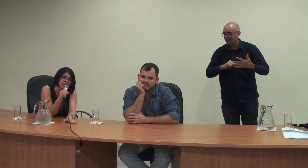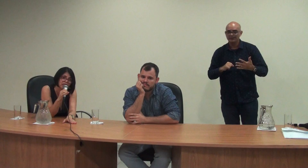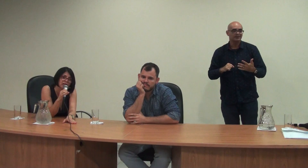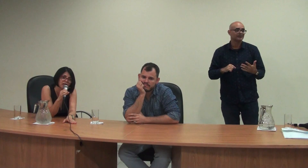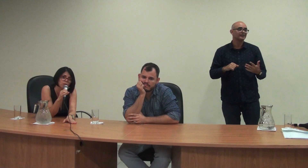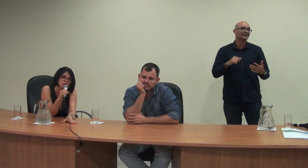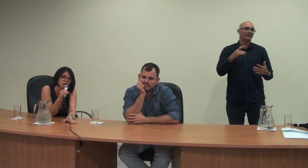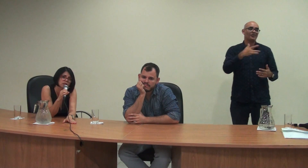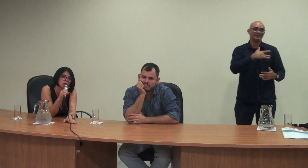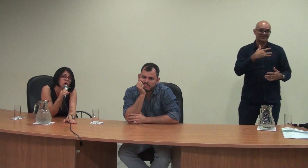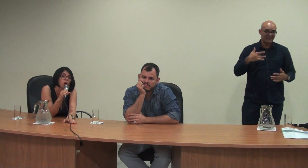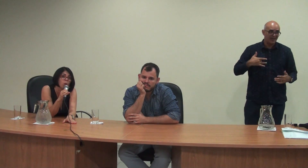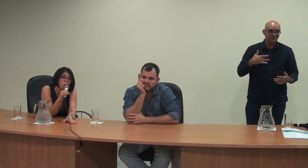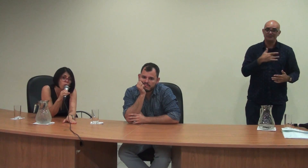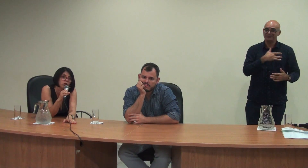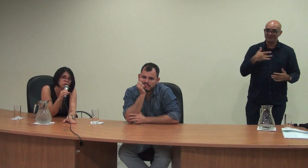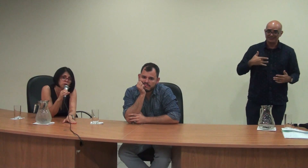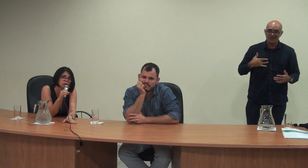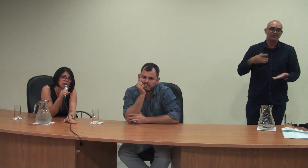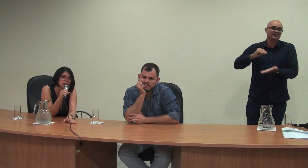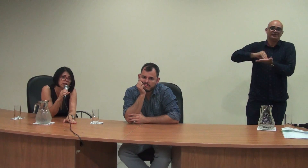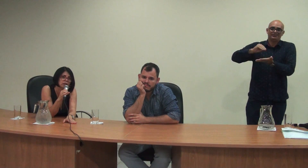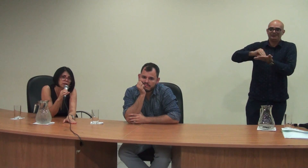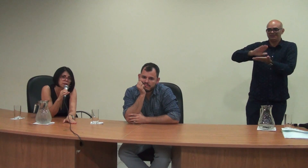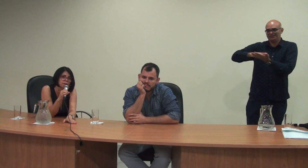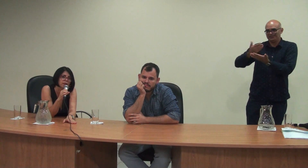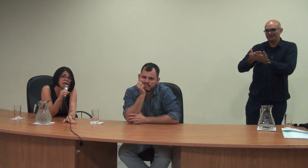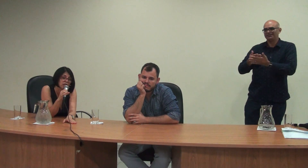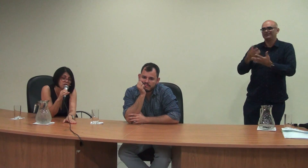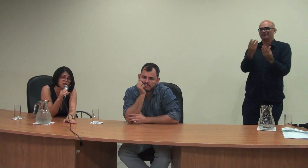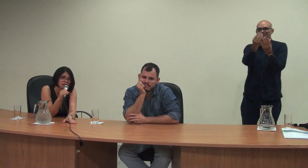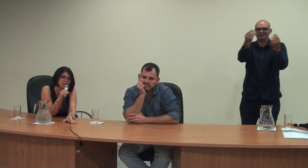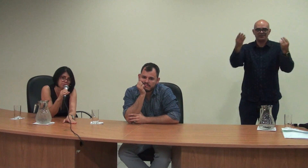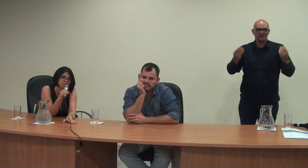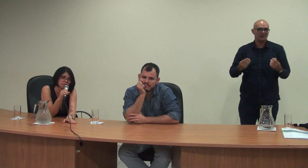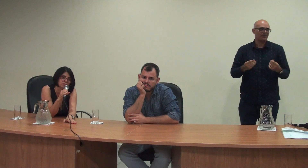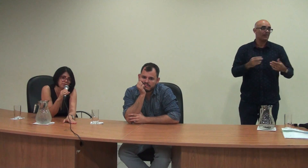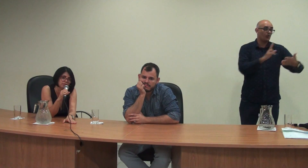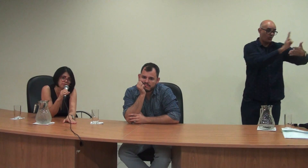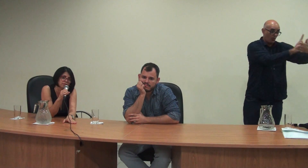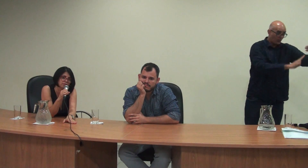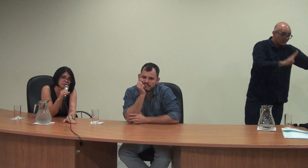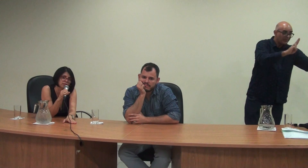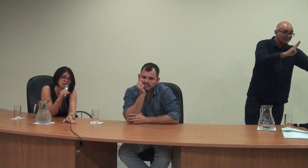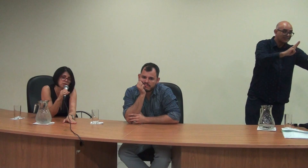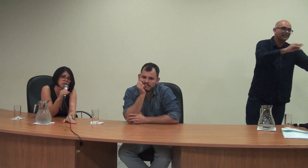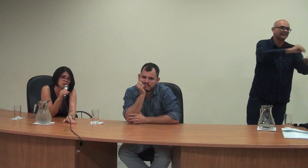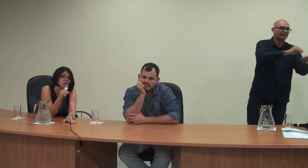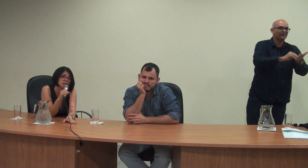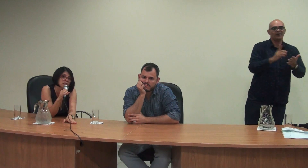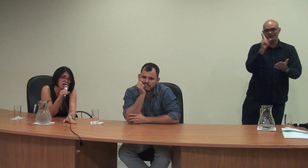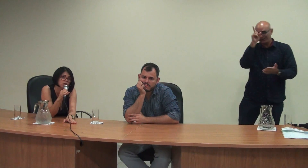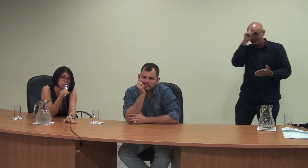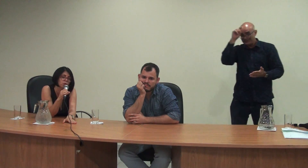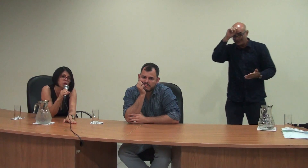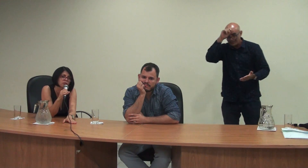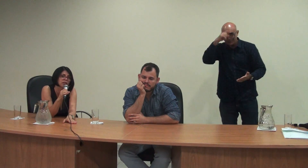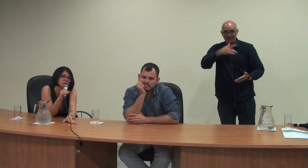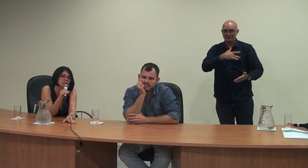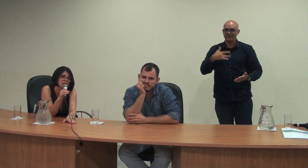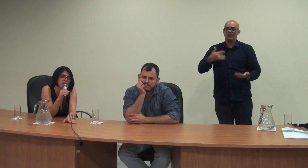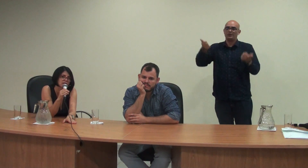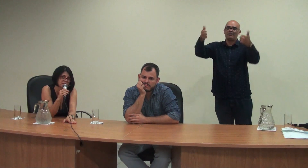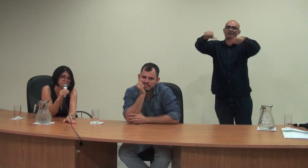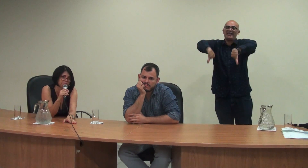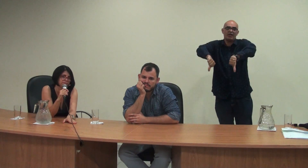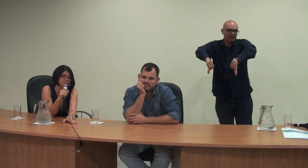área clínica é uma situação muito crítica. A situação de acesso por meio da